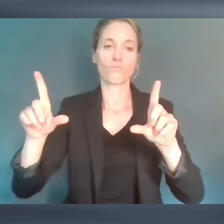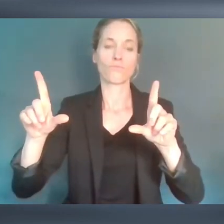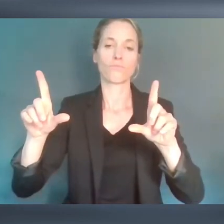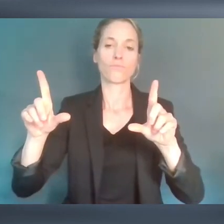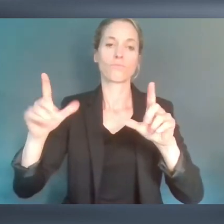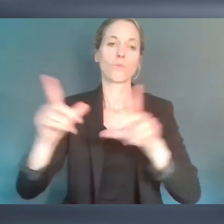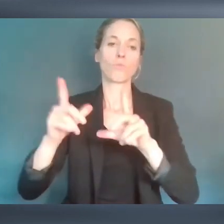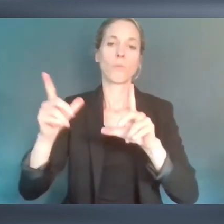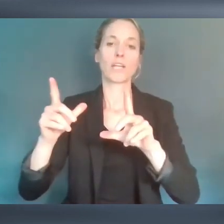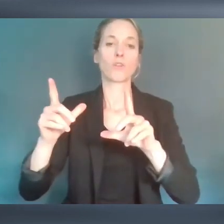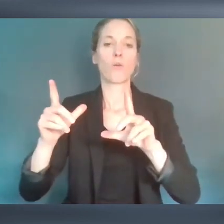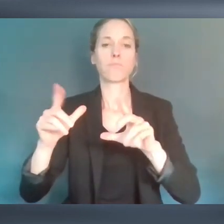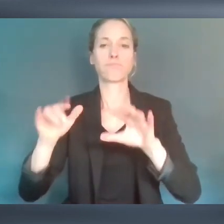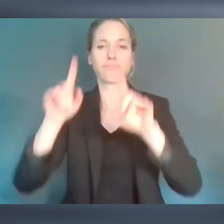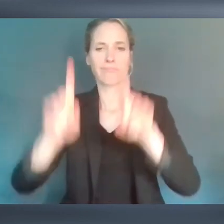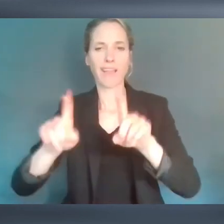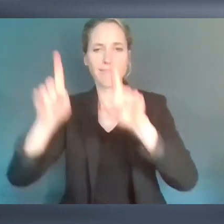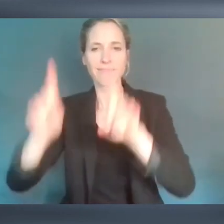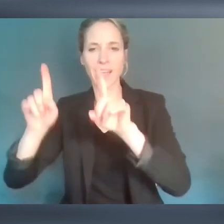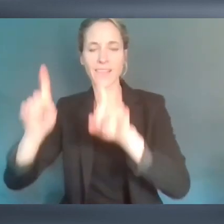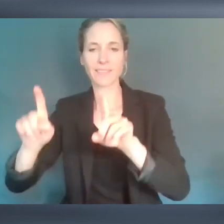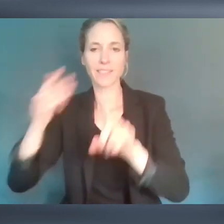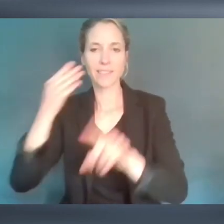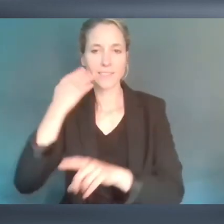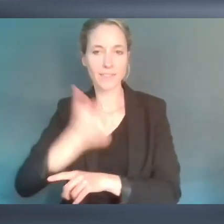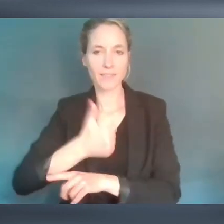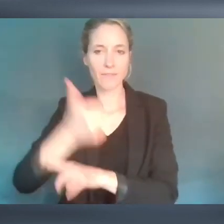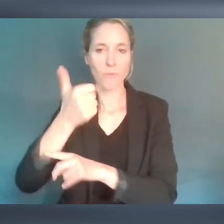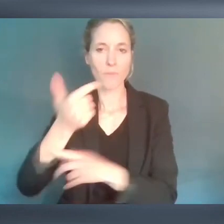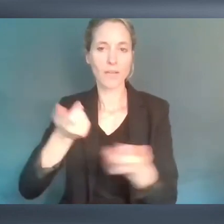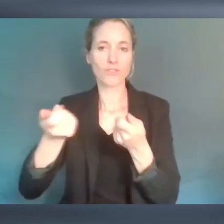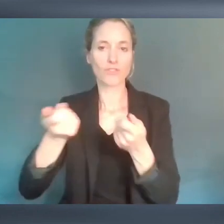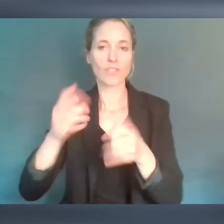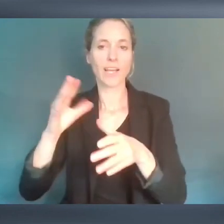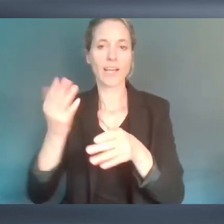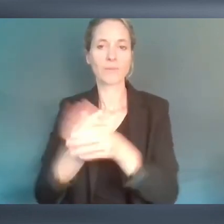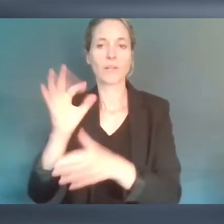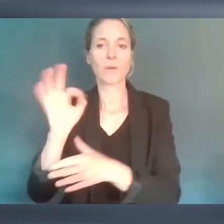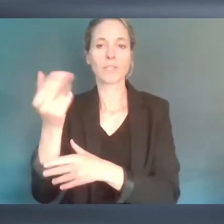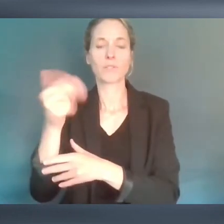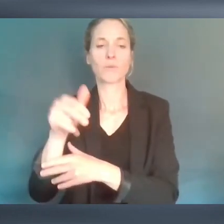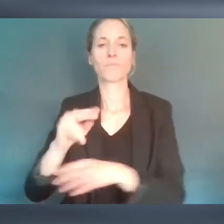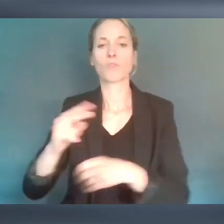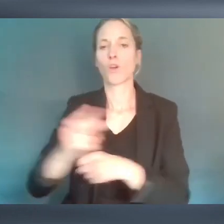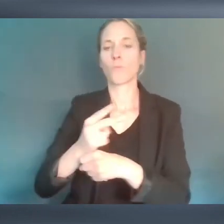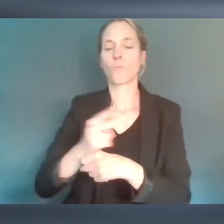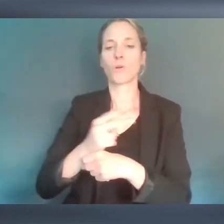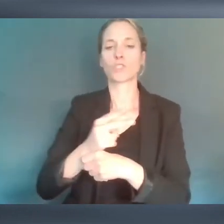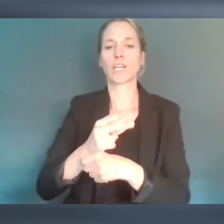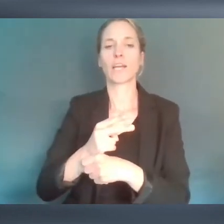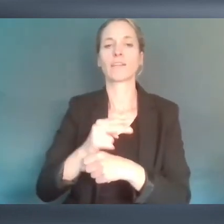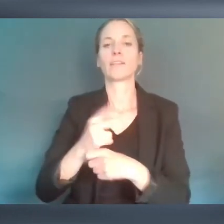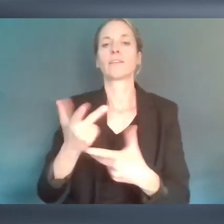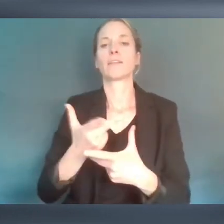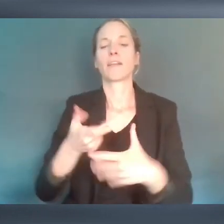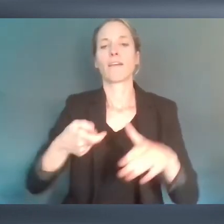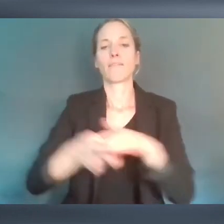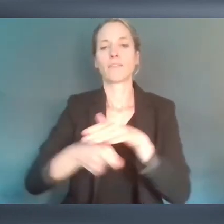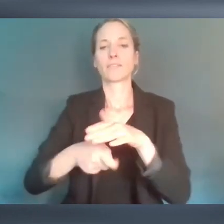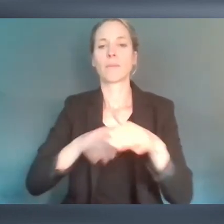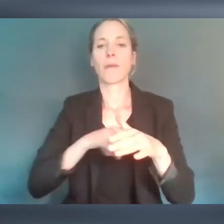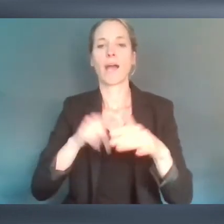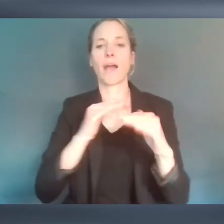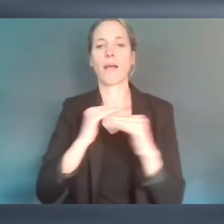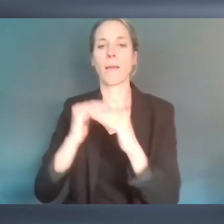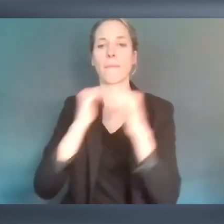pas inclusif. Le projet a été financé par 3 partenaires de 3 pays dans le cadre du programme